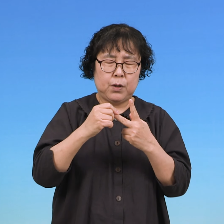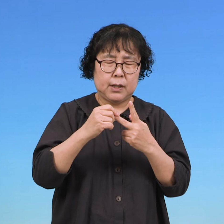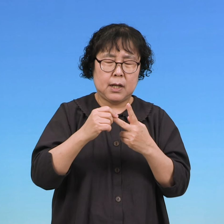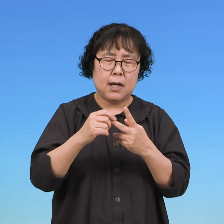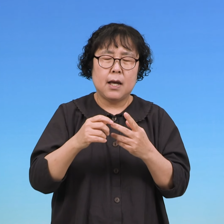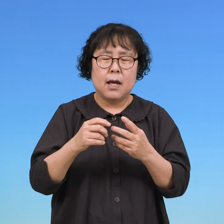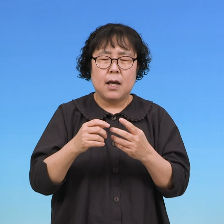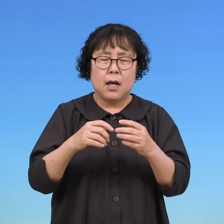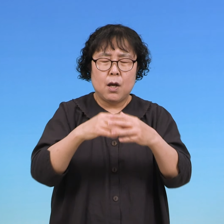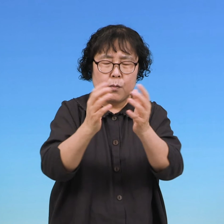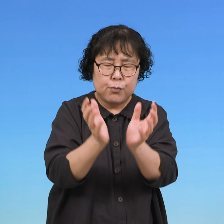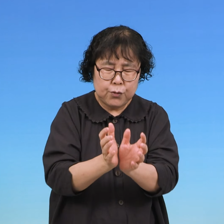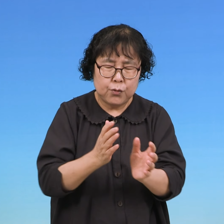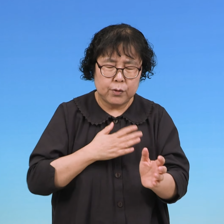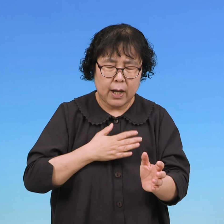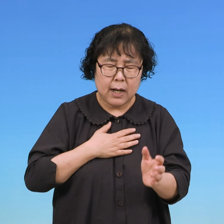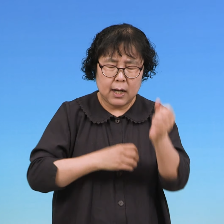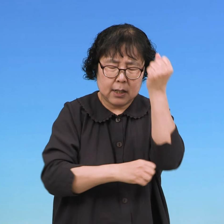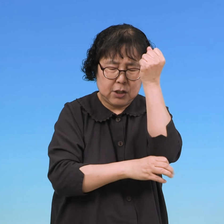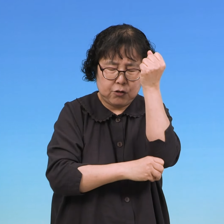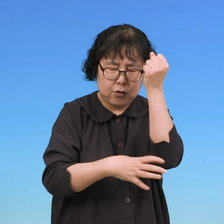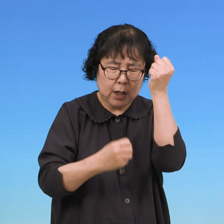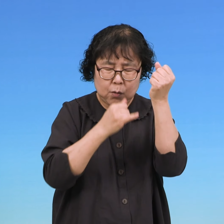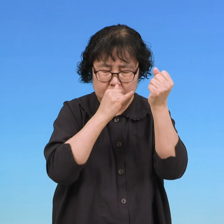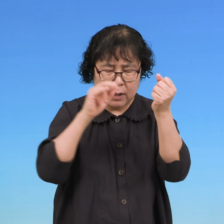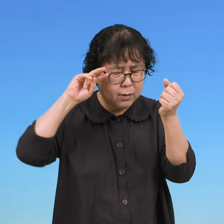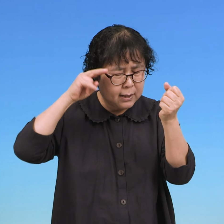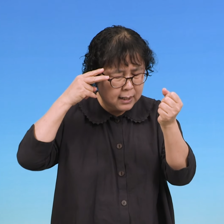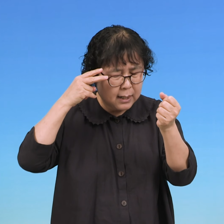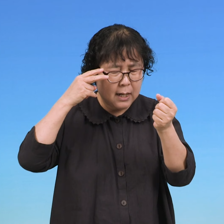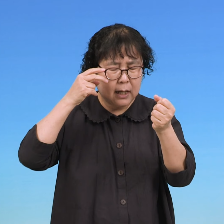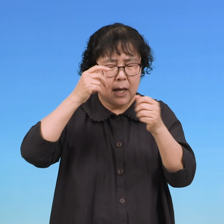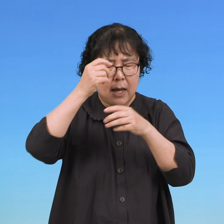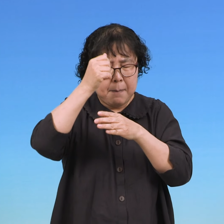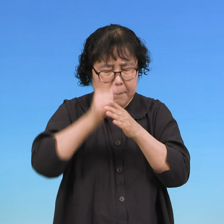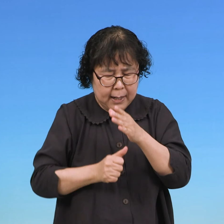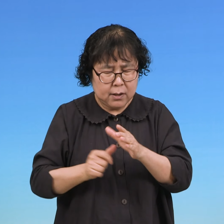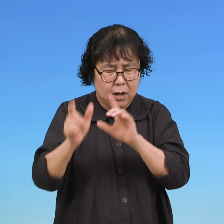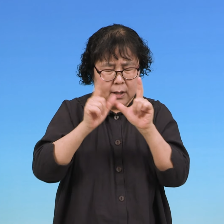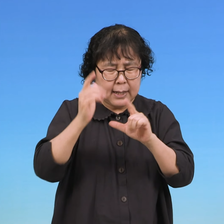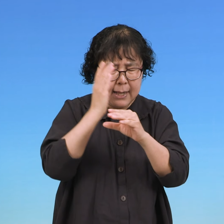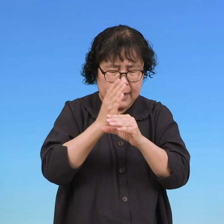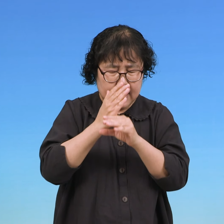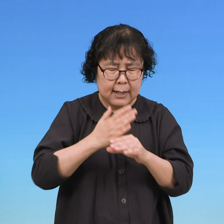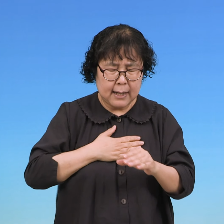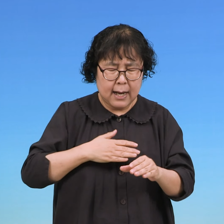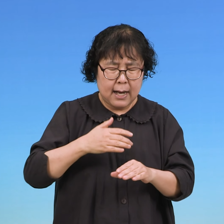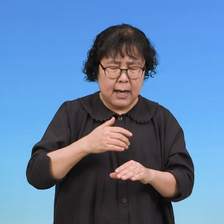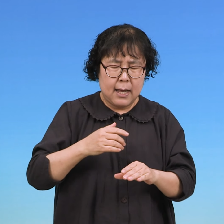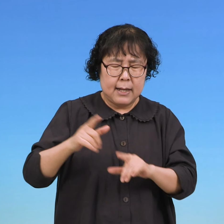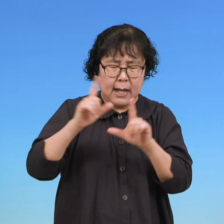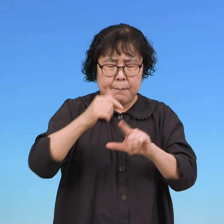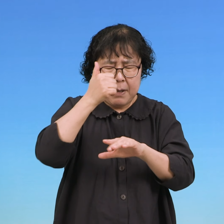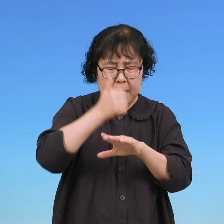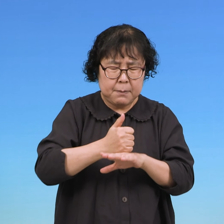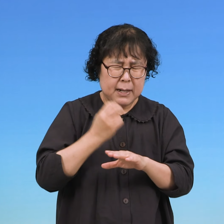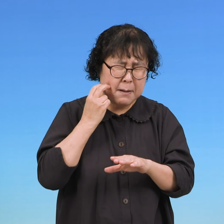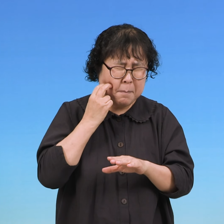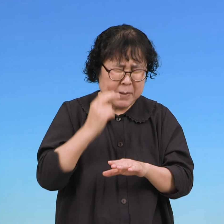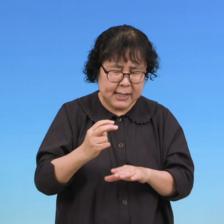나는 나름대로 다른 주를 갖고 있다는 착각에 빠져 살다가 우리 인생의 마지막이 이런 끔찍한 비극으로